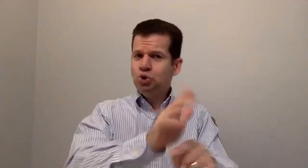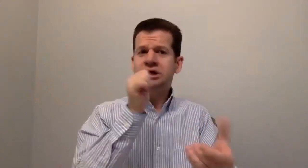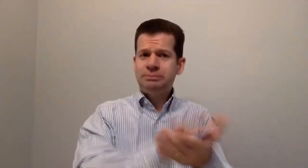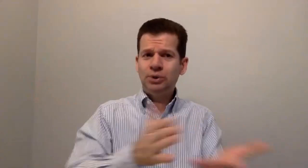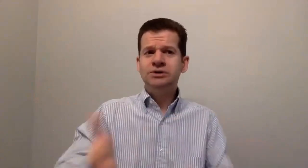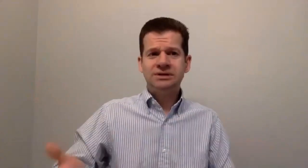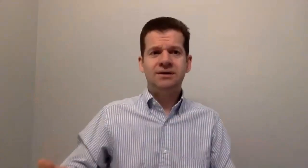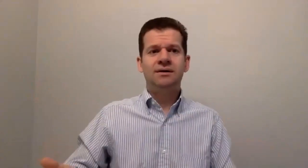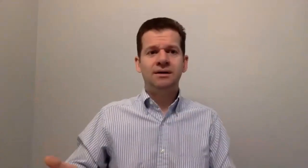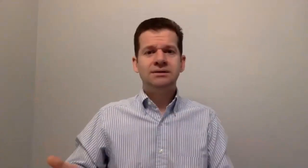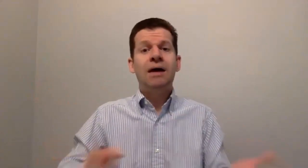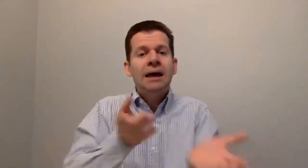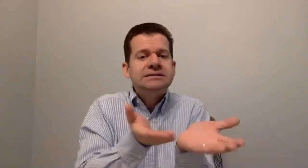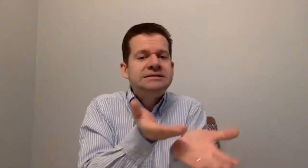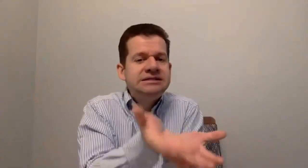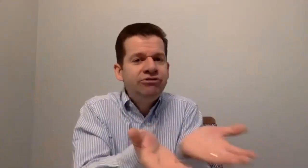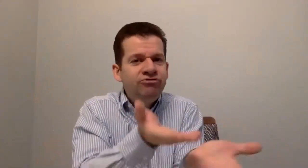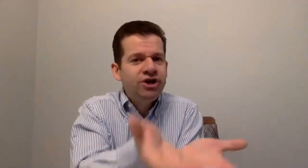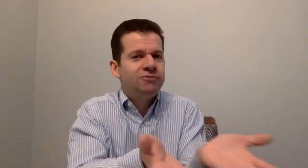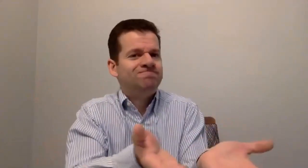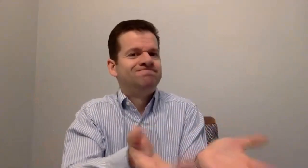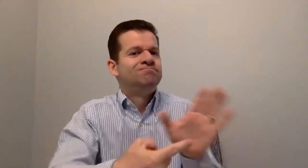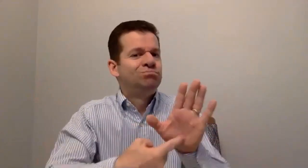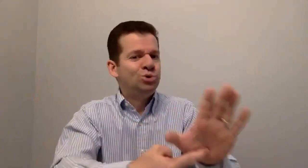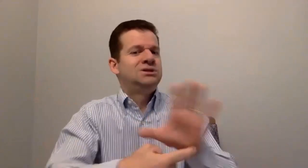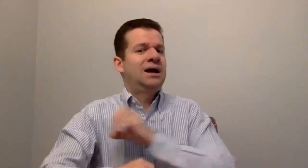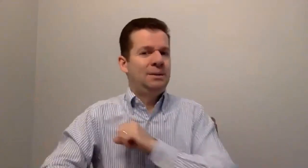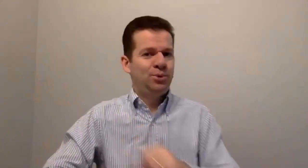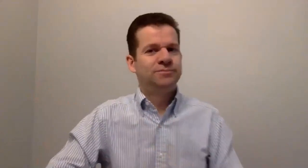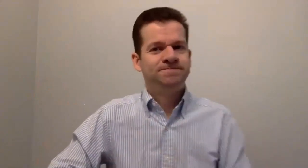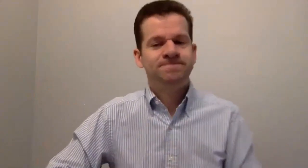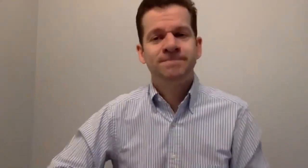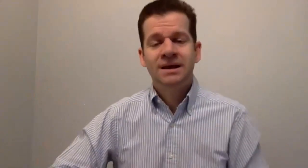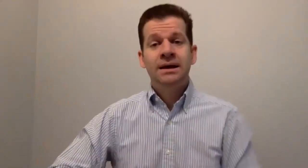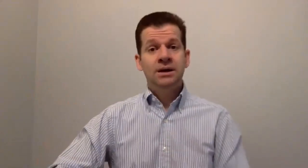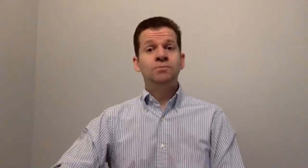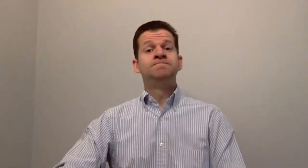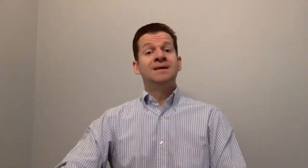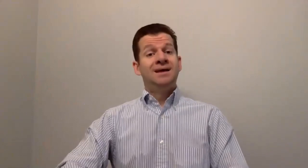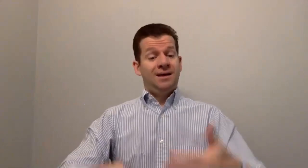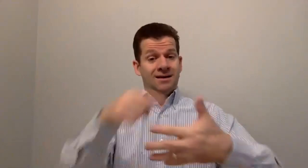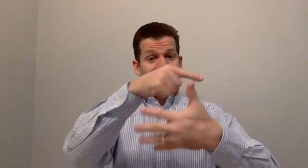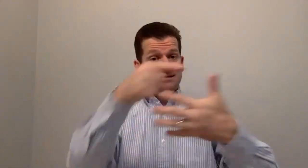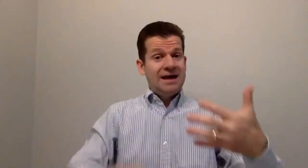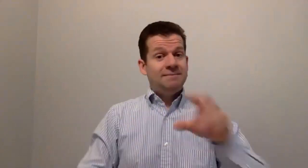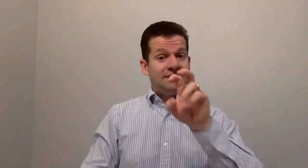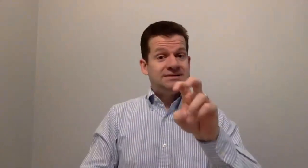ajuda a esposa. É servir, mostrar amor. Então, tá aí,